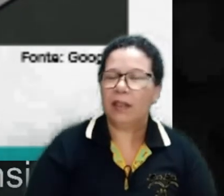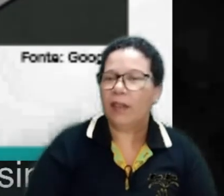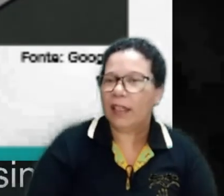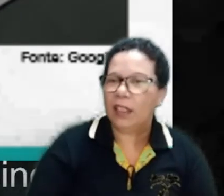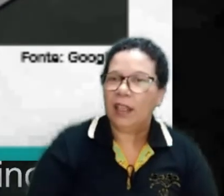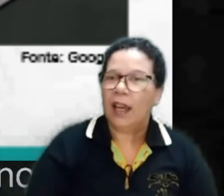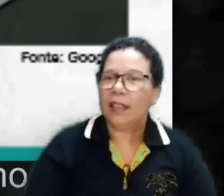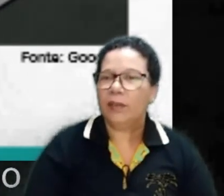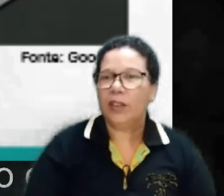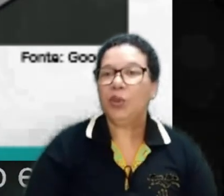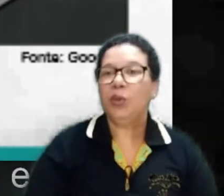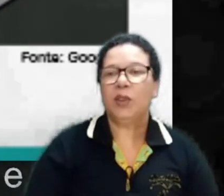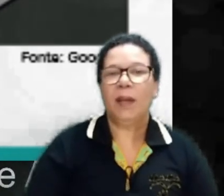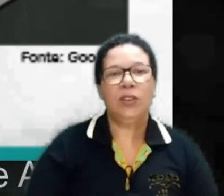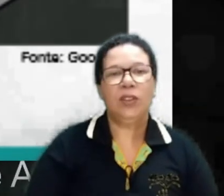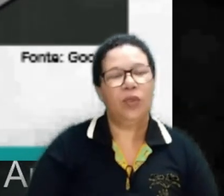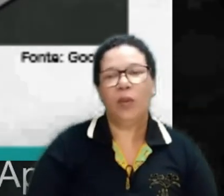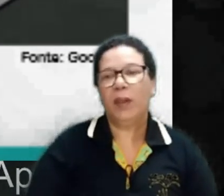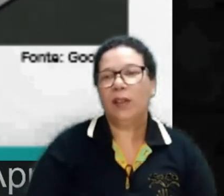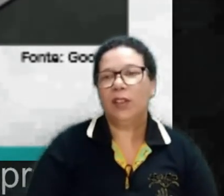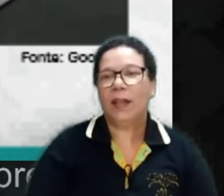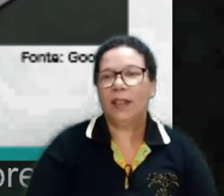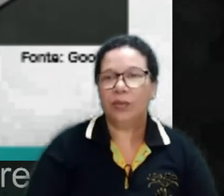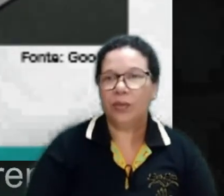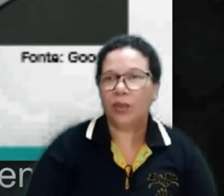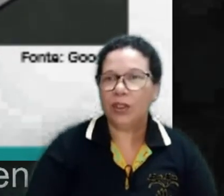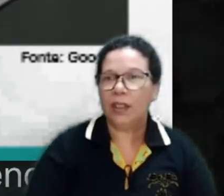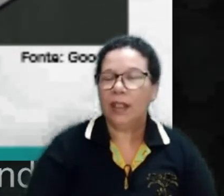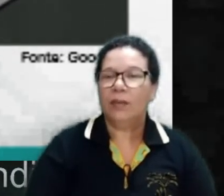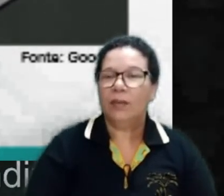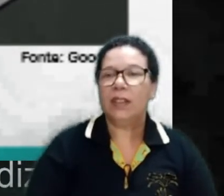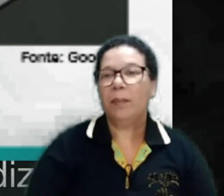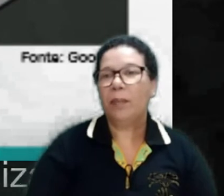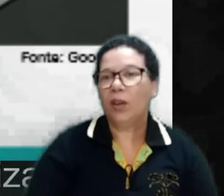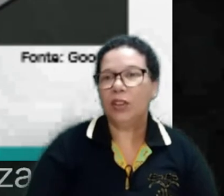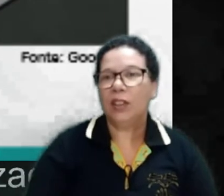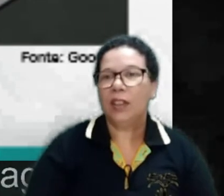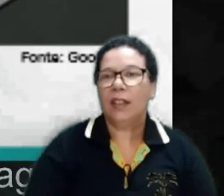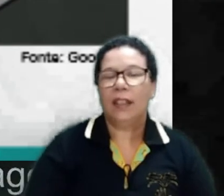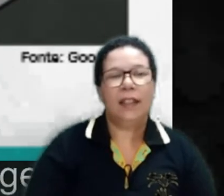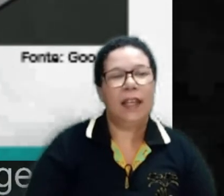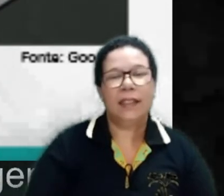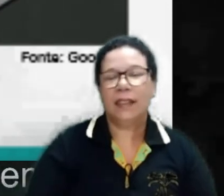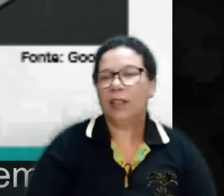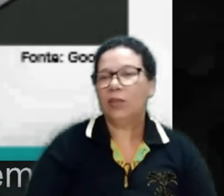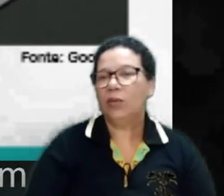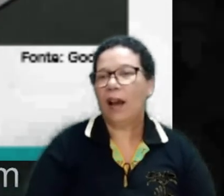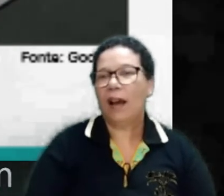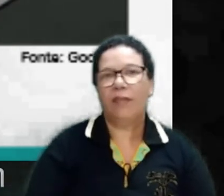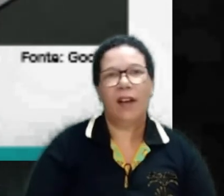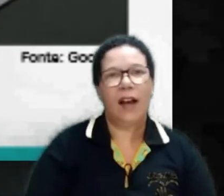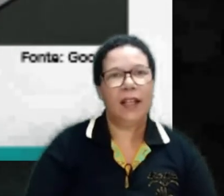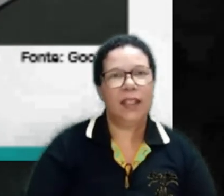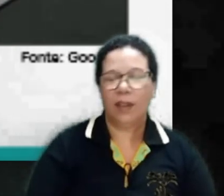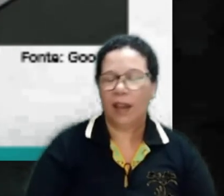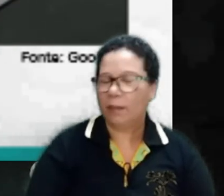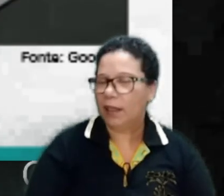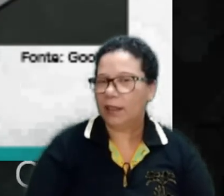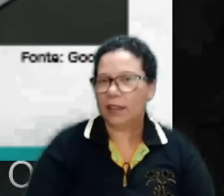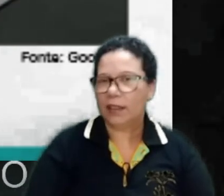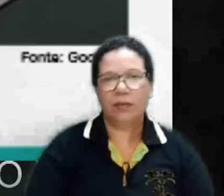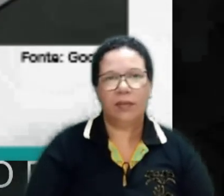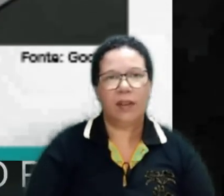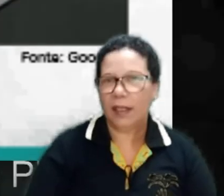pode observar que através de um smartphone você pode, né, ter acesso a várias